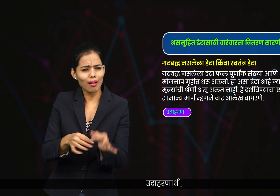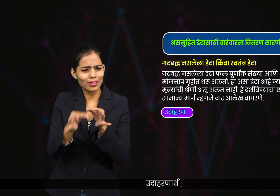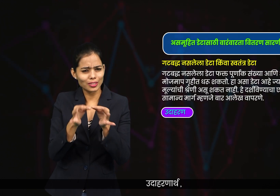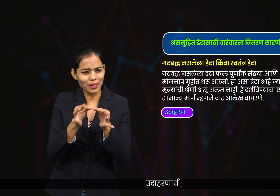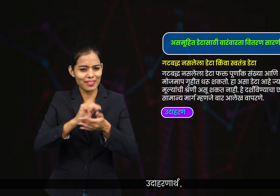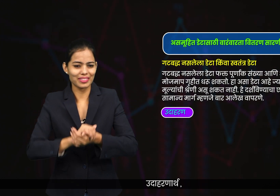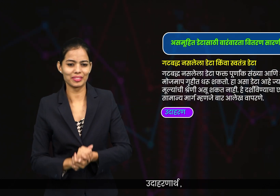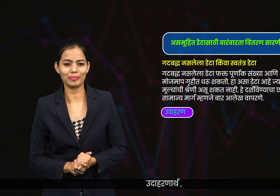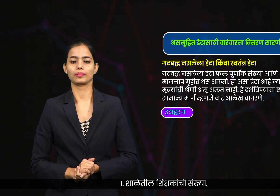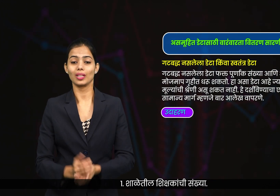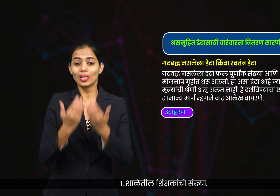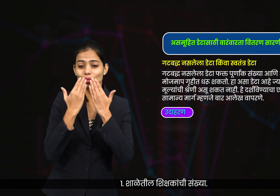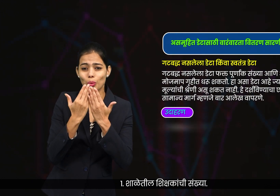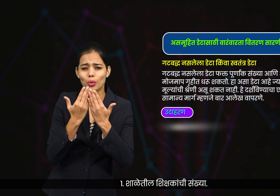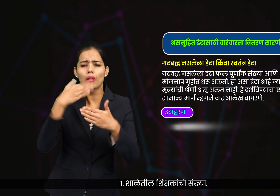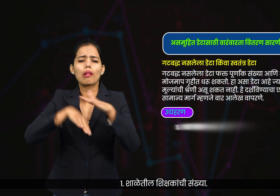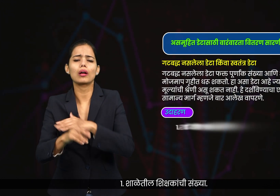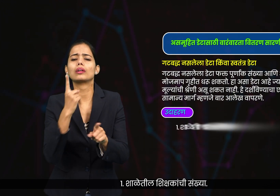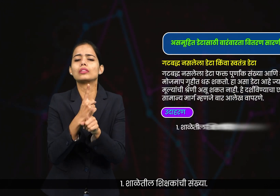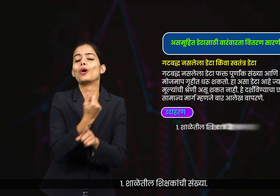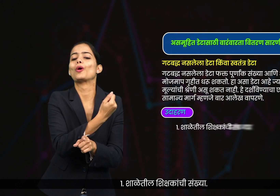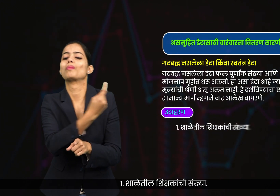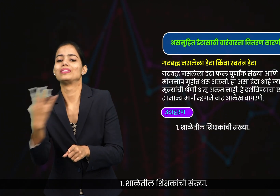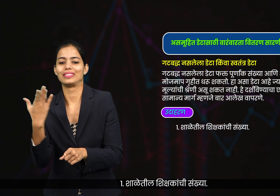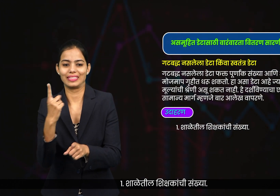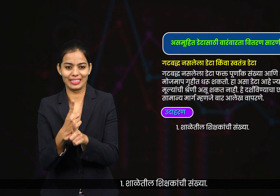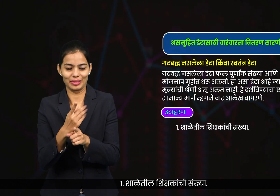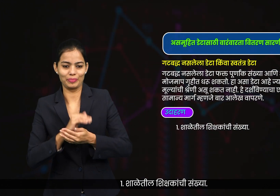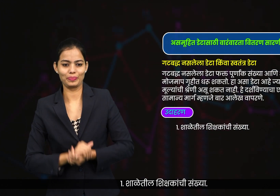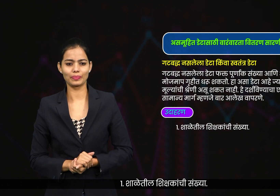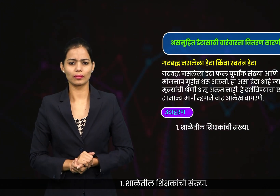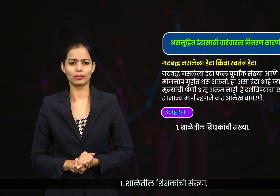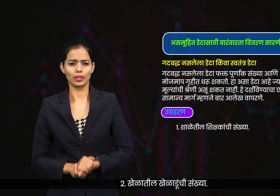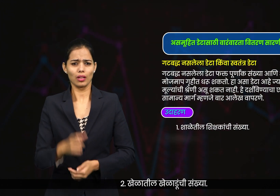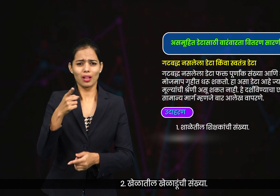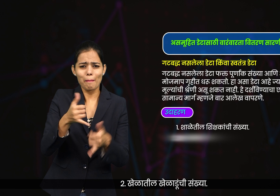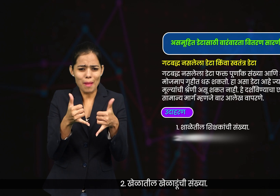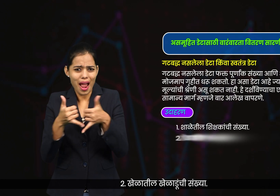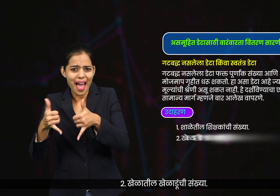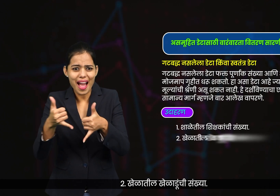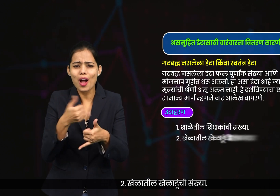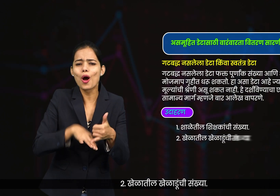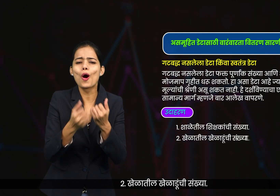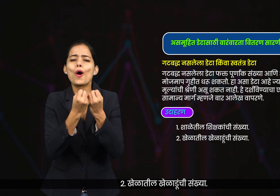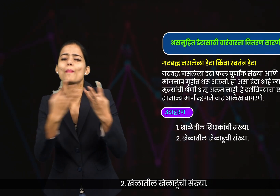उदाहरणार्थ 1. शाळेतील शिक्षकांची संख्या। 2. शाळेतील